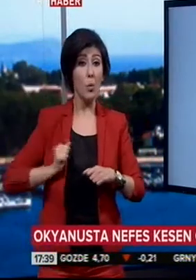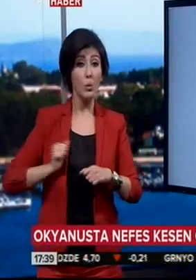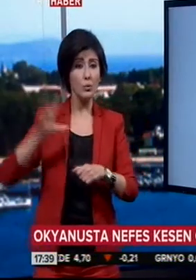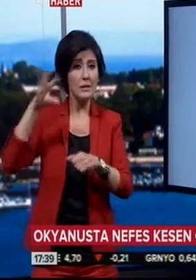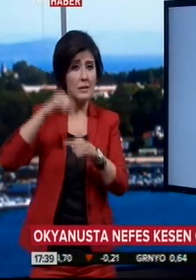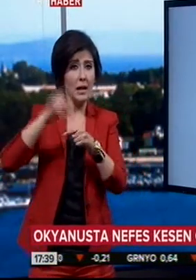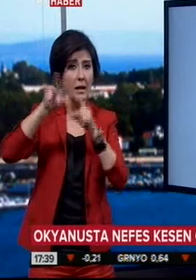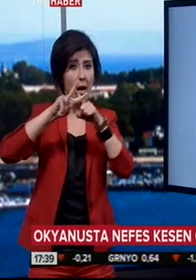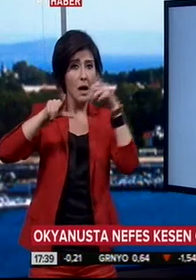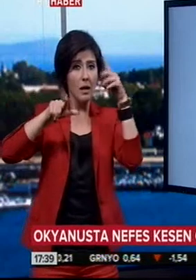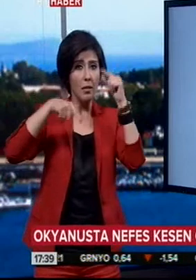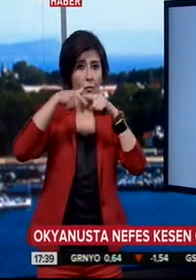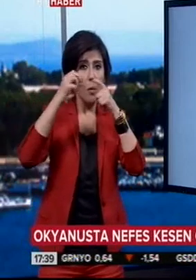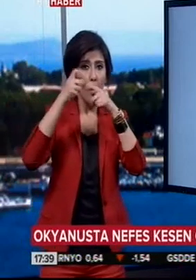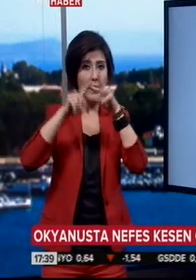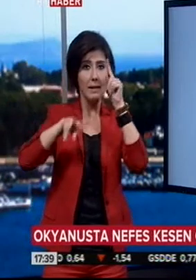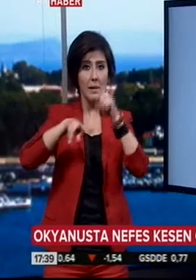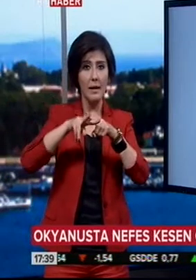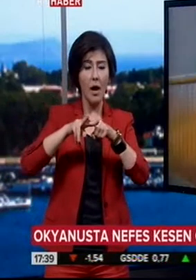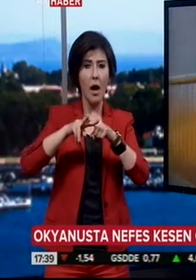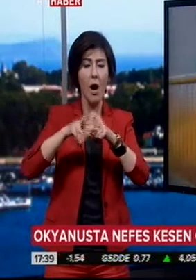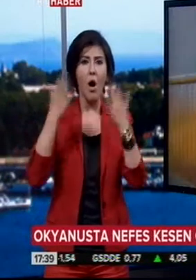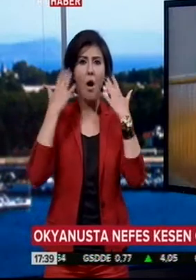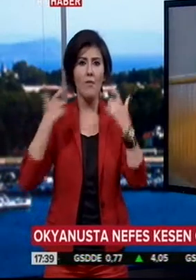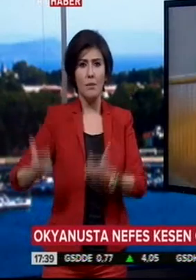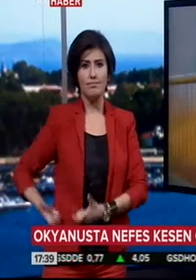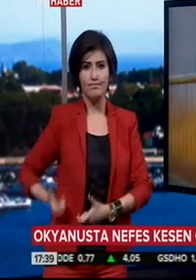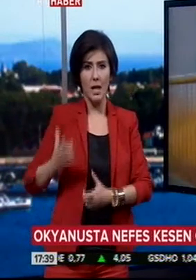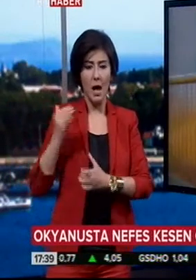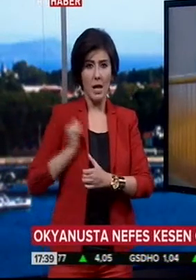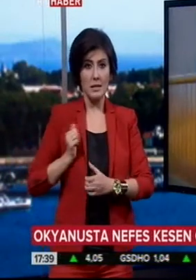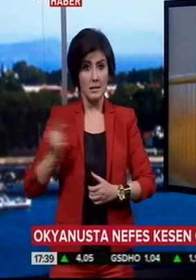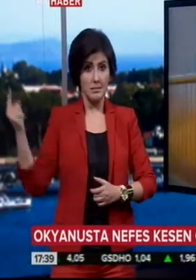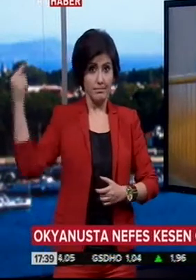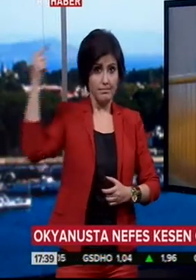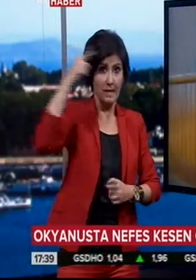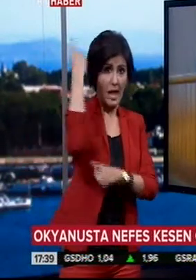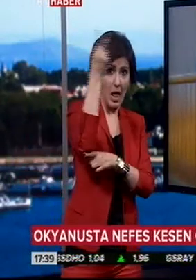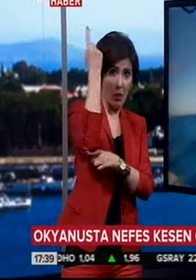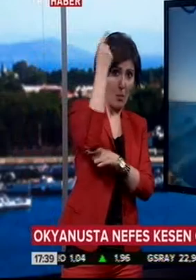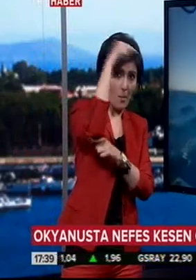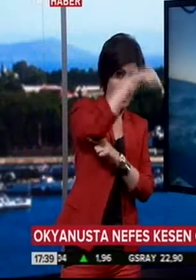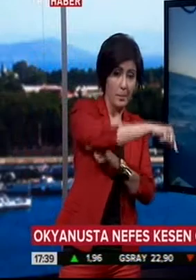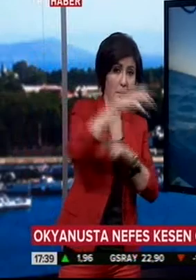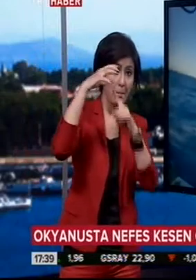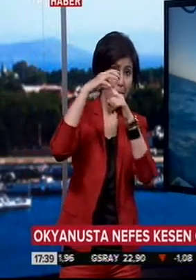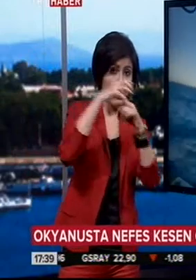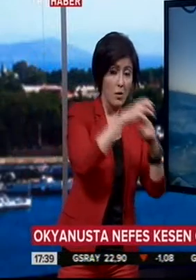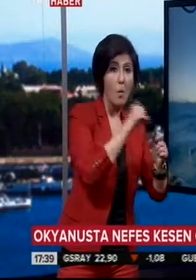ordusundan Kaliforniya Ulusal Hava Muhafızları koştu. Helikopterden atlayan paraşütlü sağlık ekibi okyanus ortasında